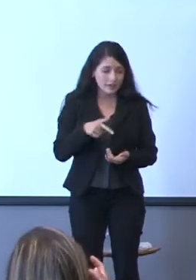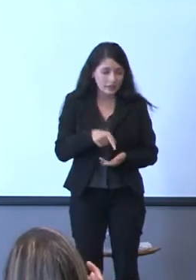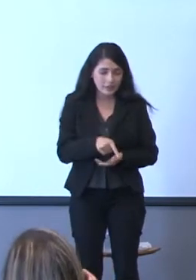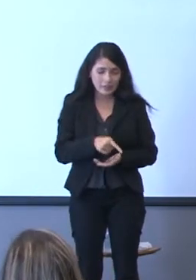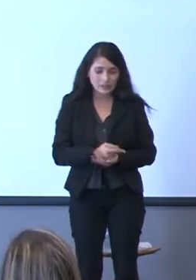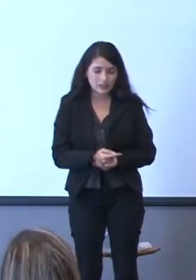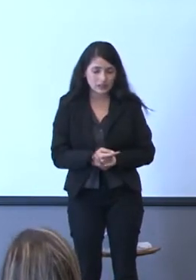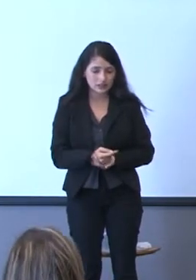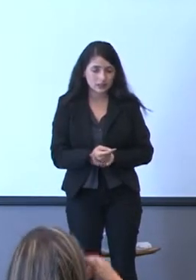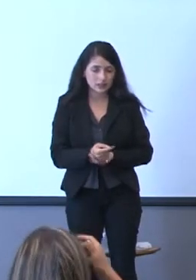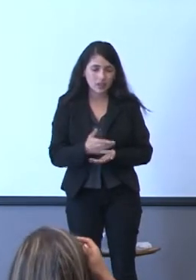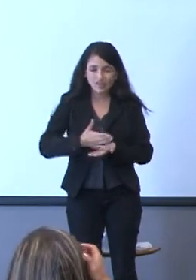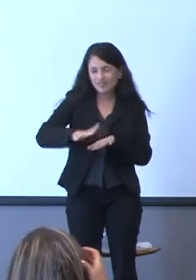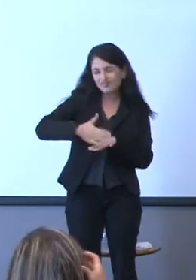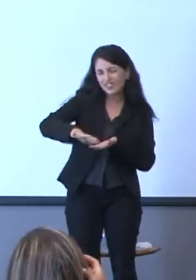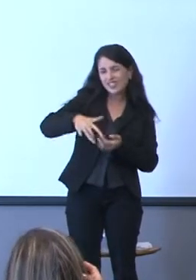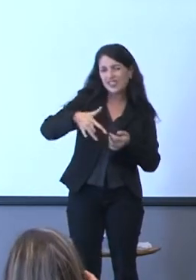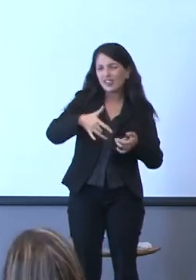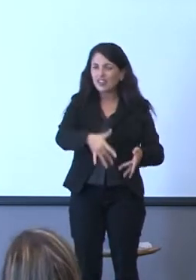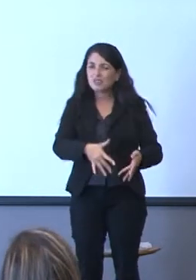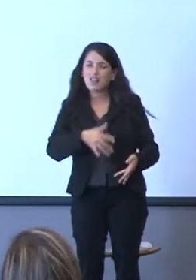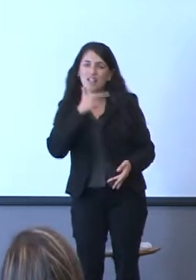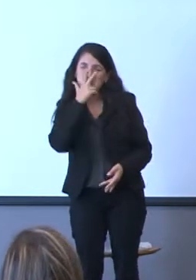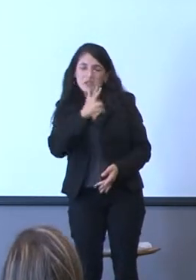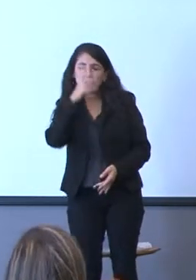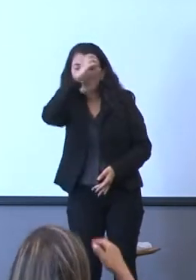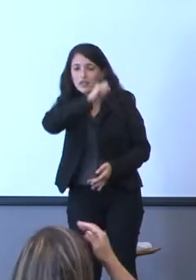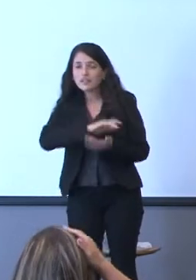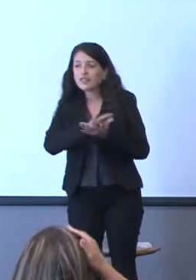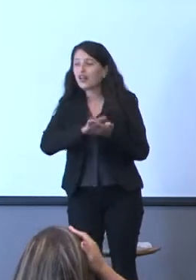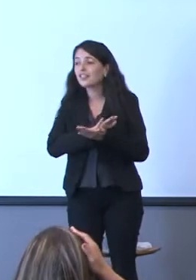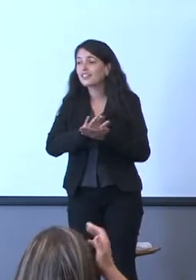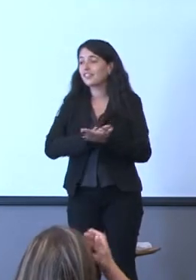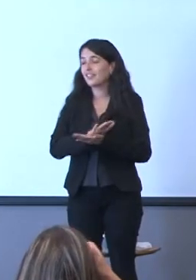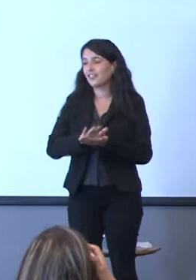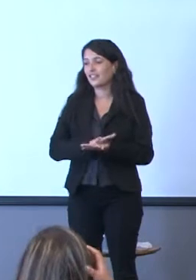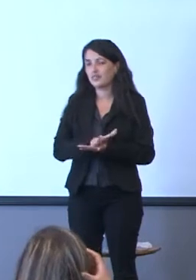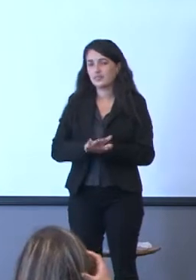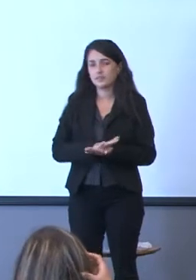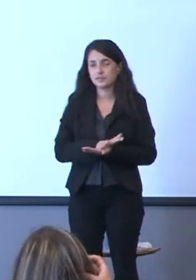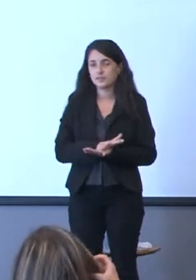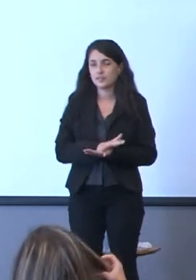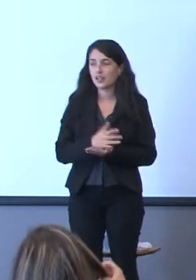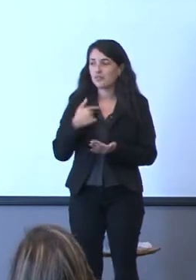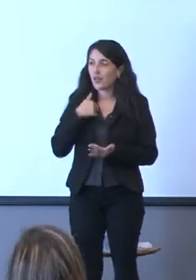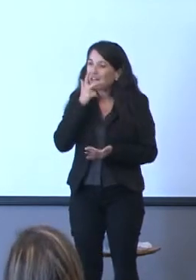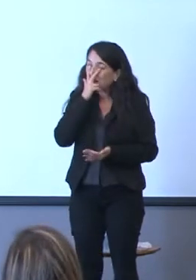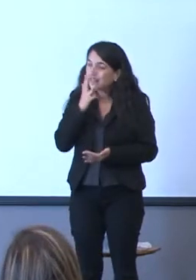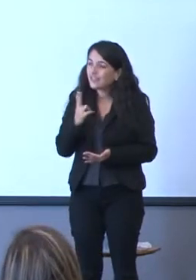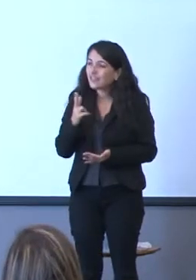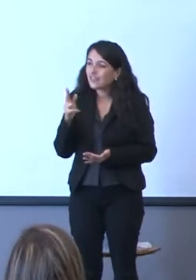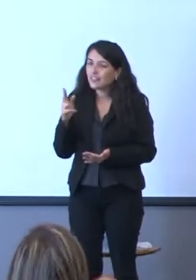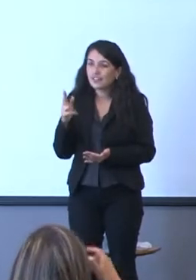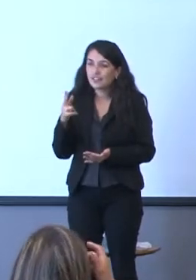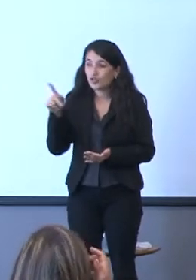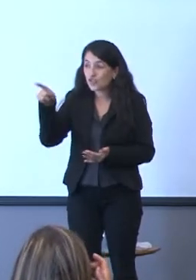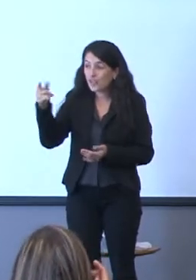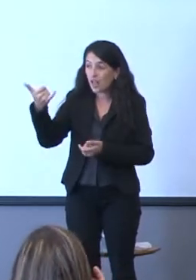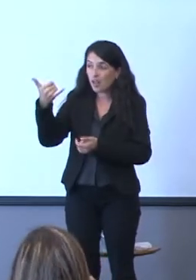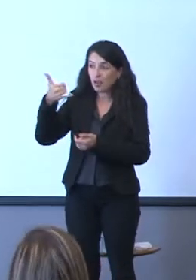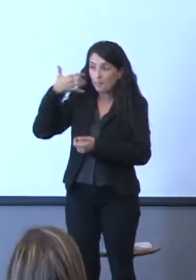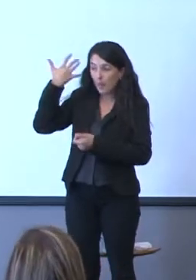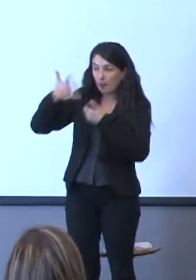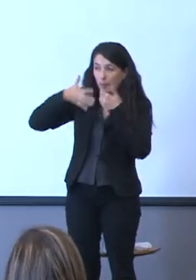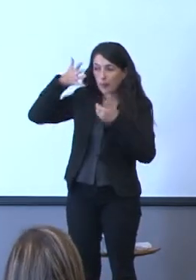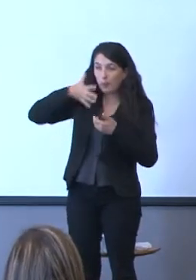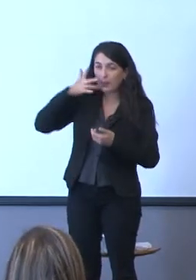está, ele fica largado, ele não está aprendendo nada. Professora, eu me vi nesse aluno, sabe, assim, que às vezes é observado